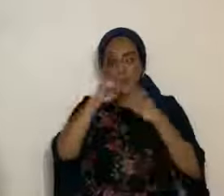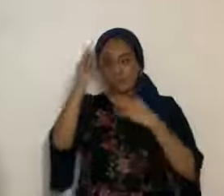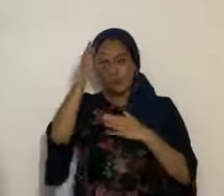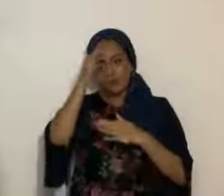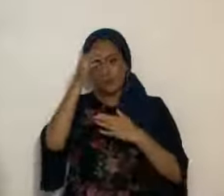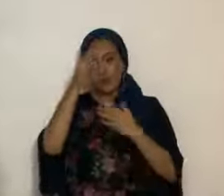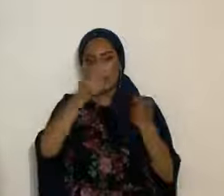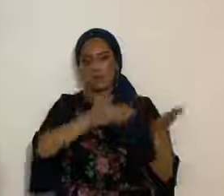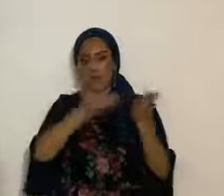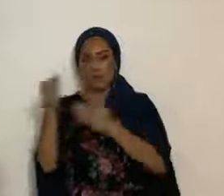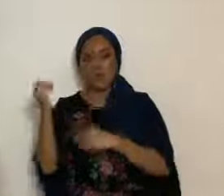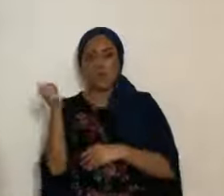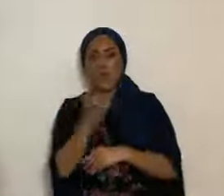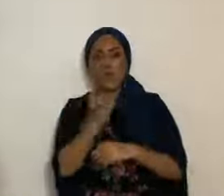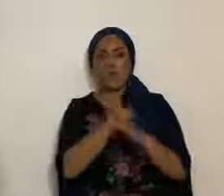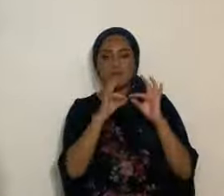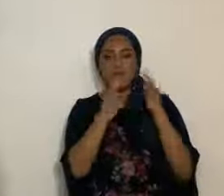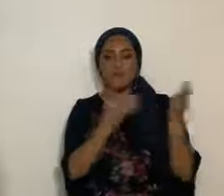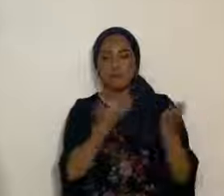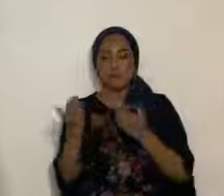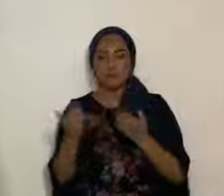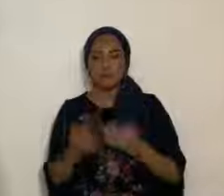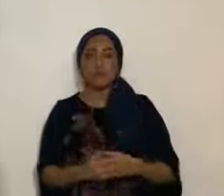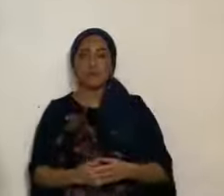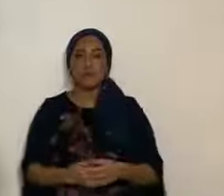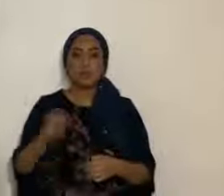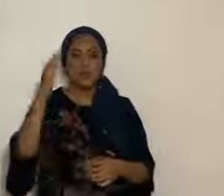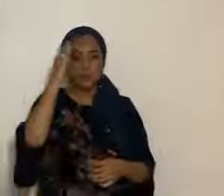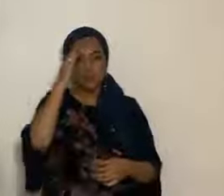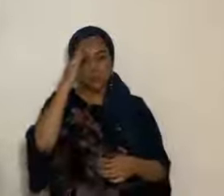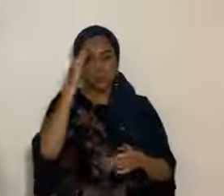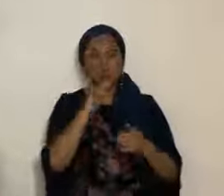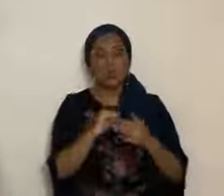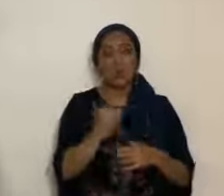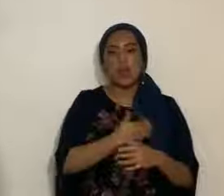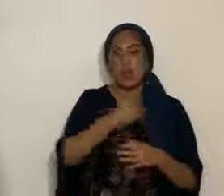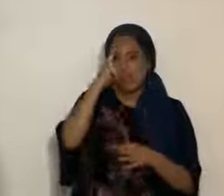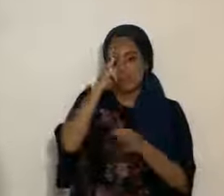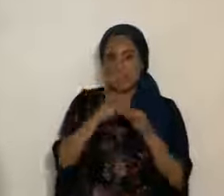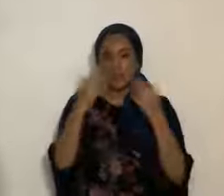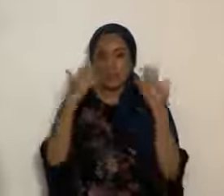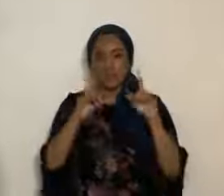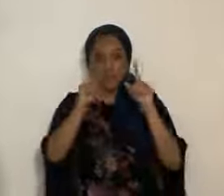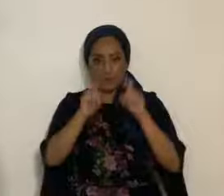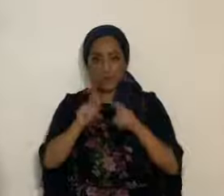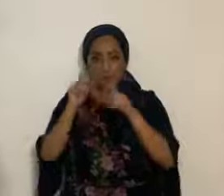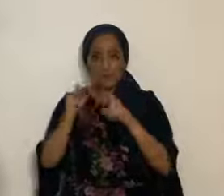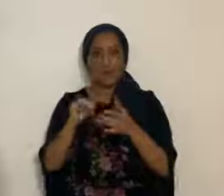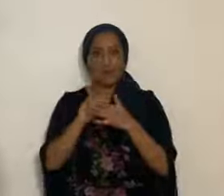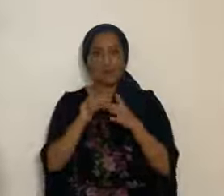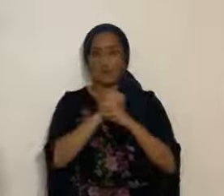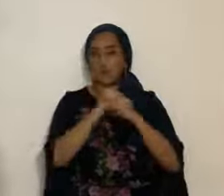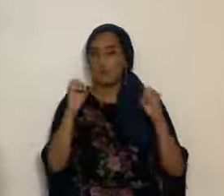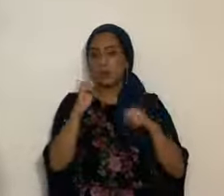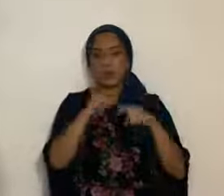traerá a todos y cada uno de ellos, sabiendo que nuestra fe ha sido probada, y que nada ni nadie nos moverá del camino que